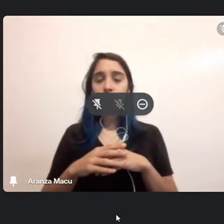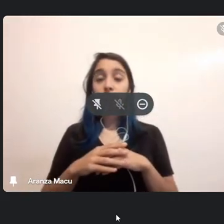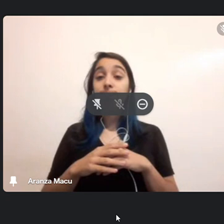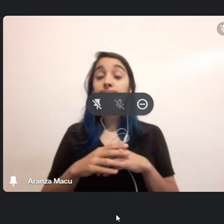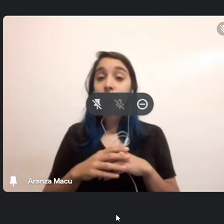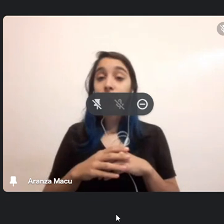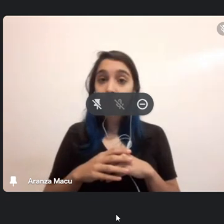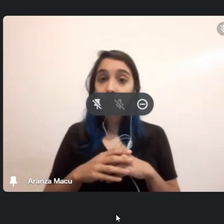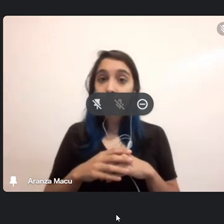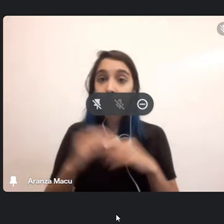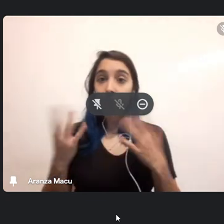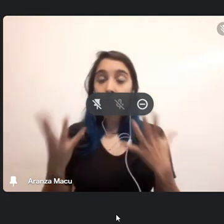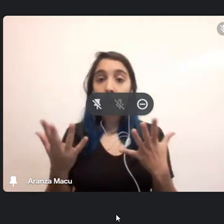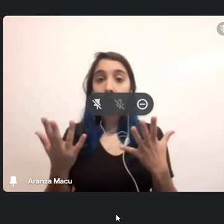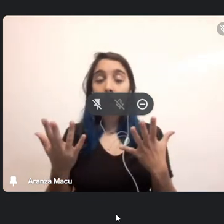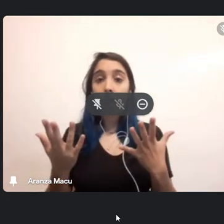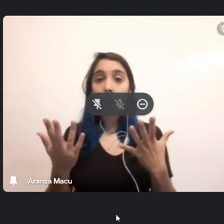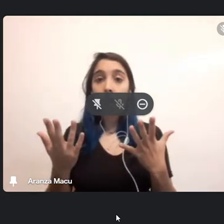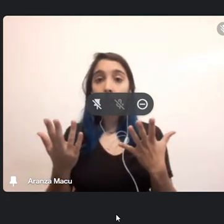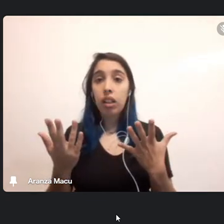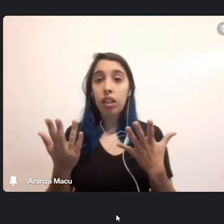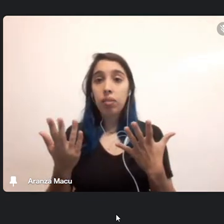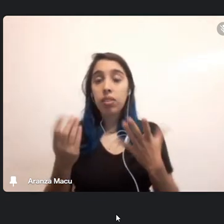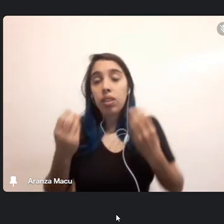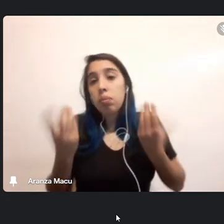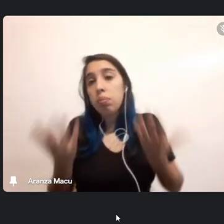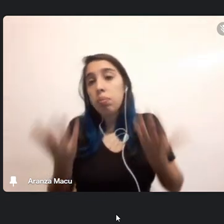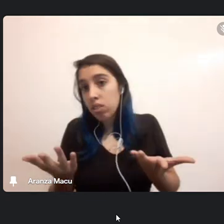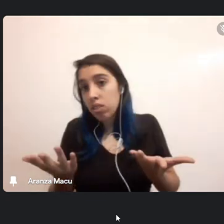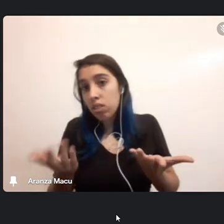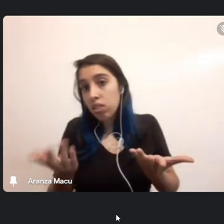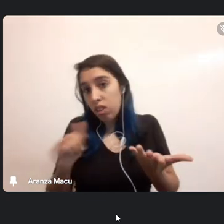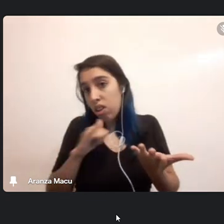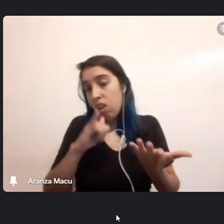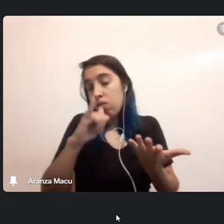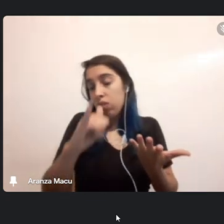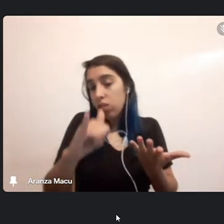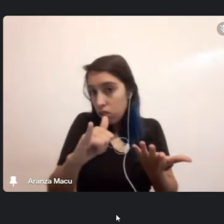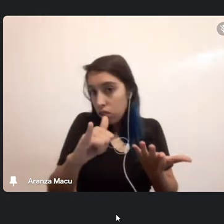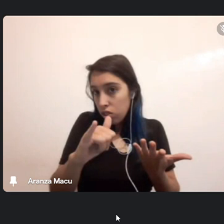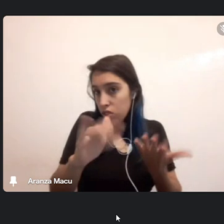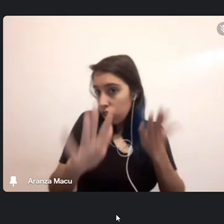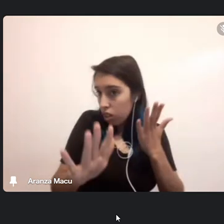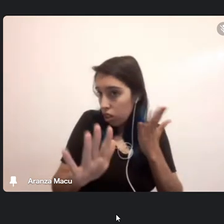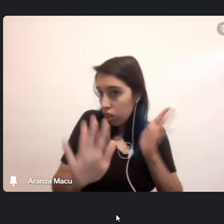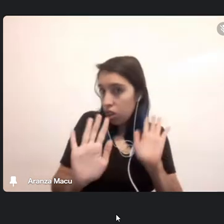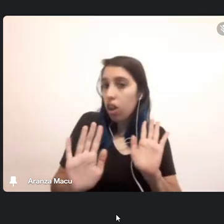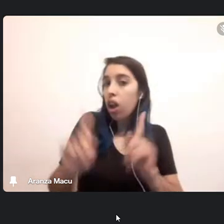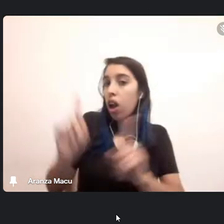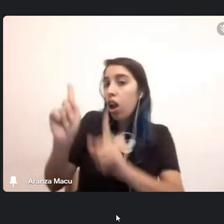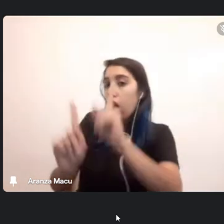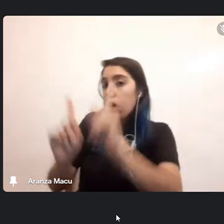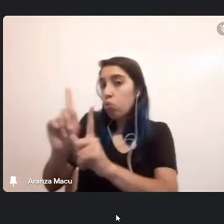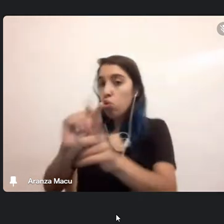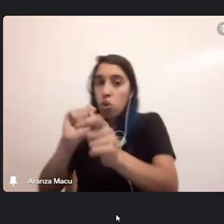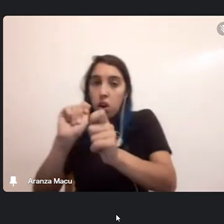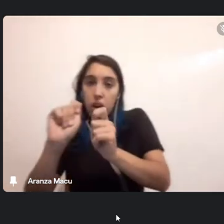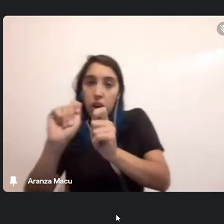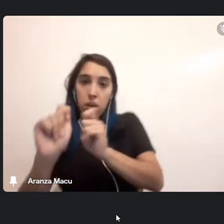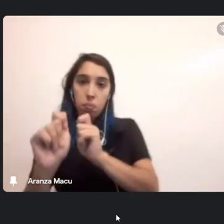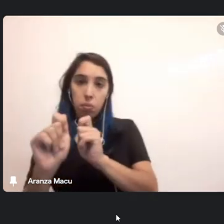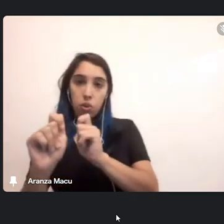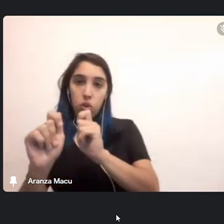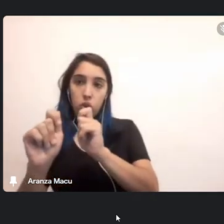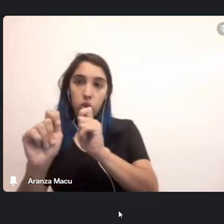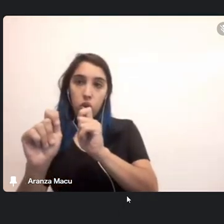El tema es que lo que les voy avisando es que si alguno cambió su condición, porque no, hasta ahora no se podían